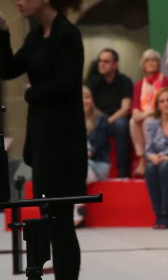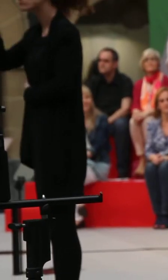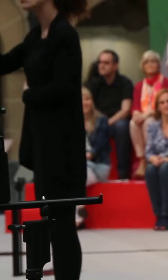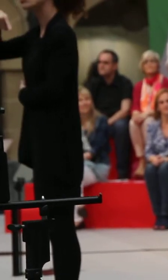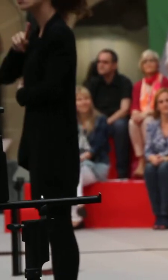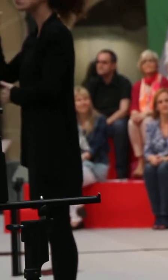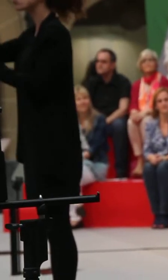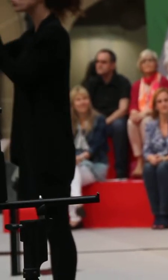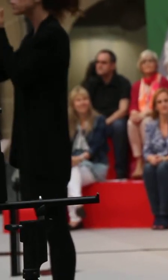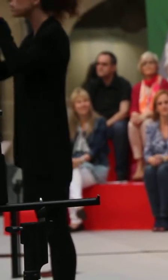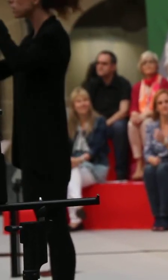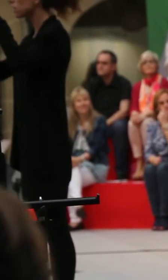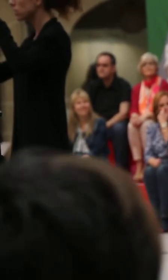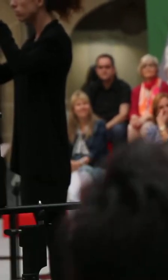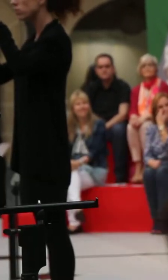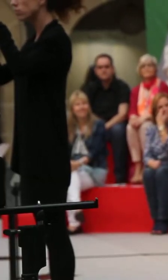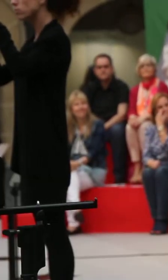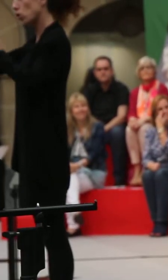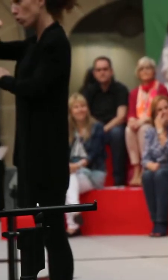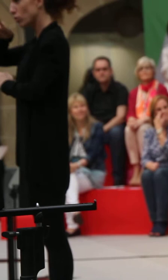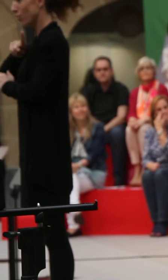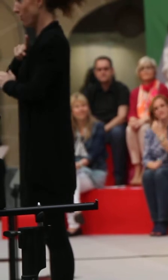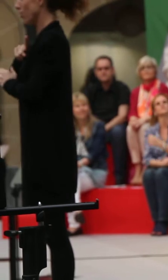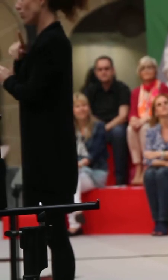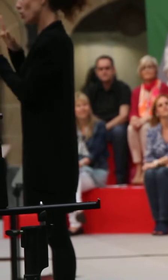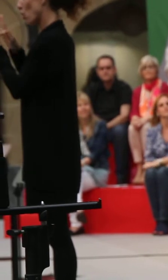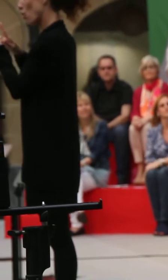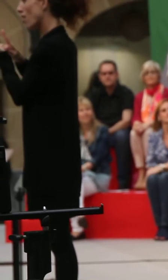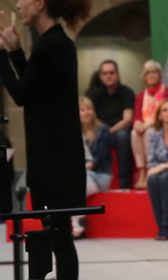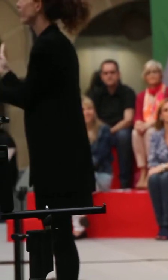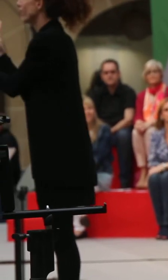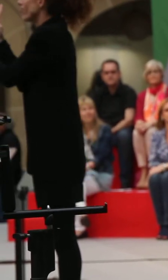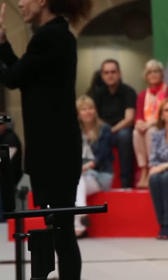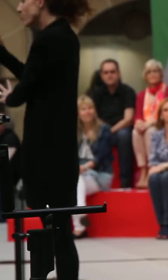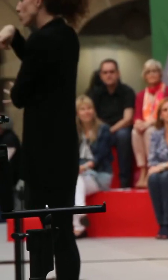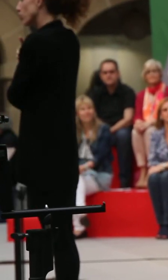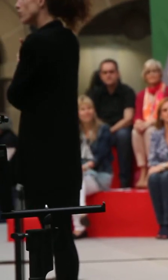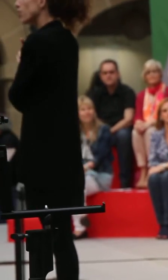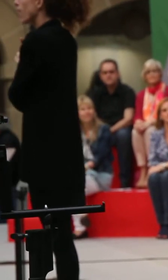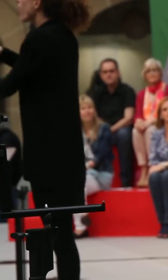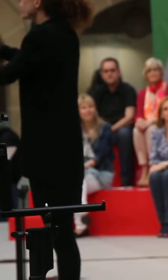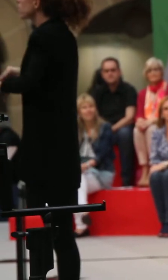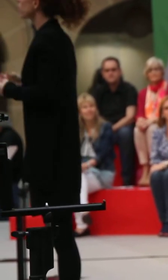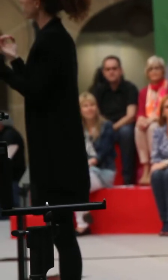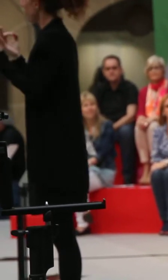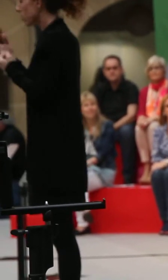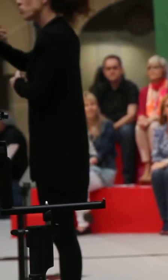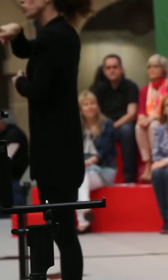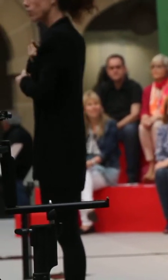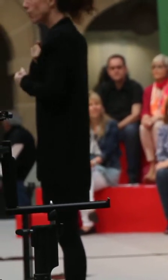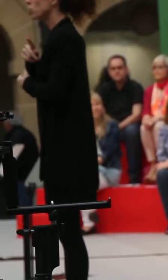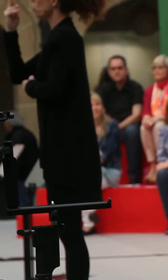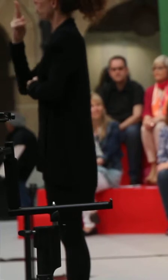recogimos el buen testigo de quienes nos precedieron, asumimos también el compromiso de liderar el nuevo e impresionante proyecto